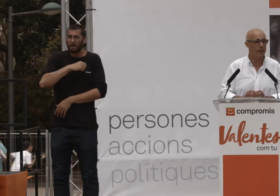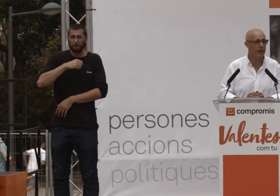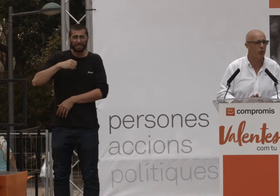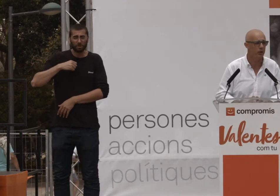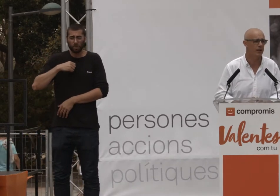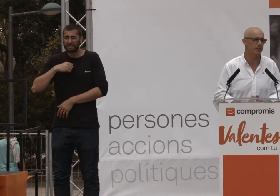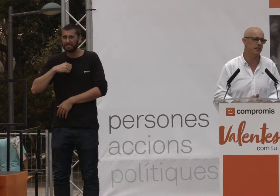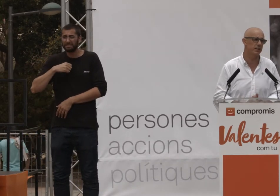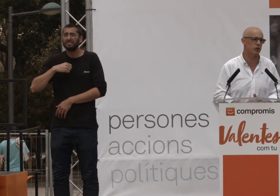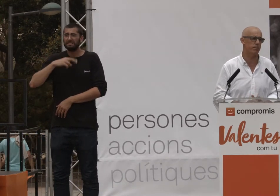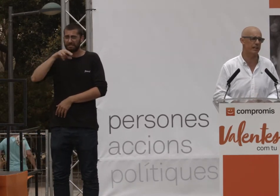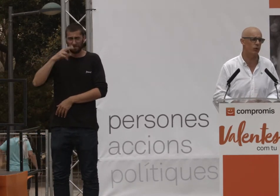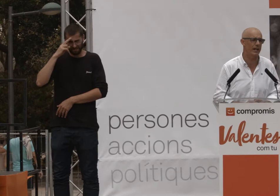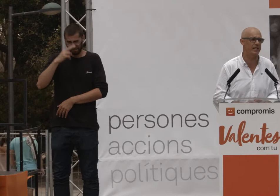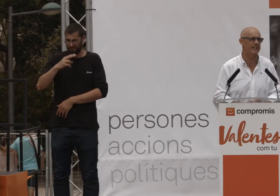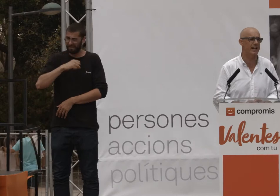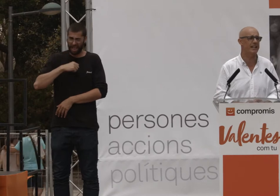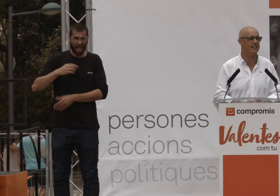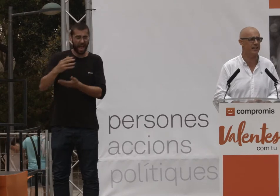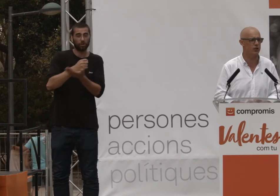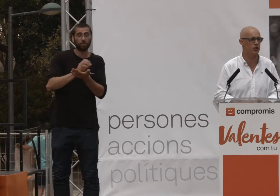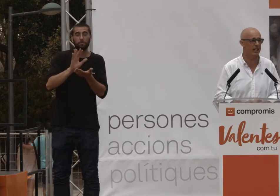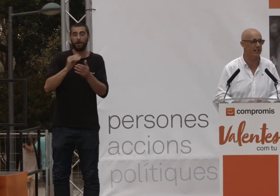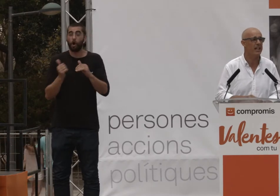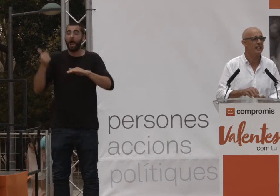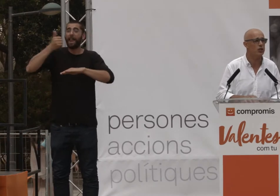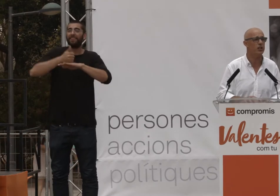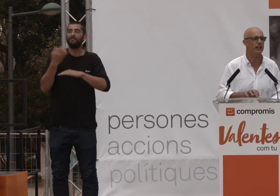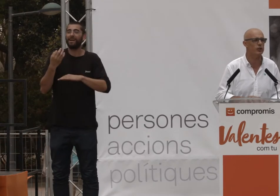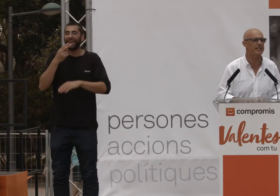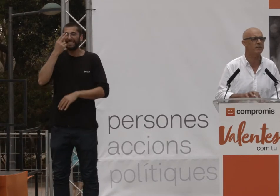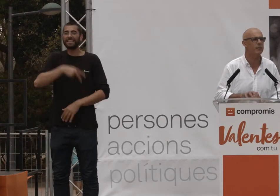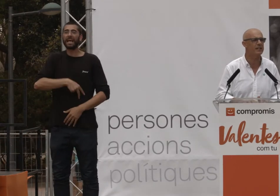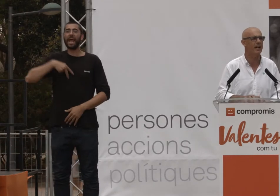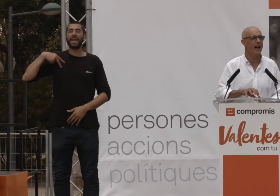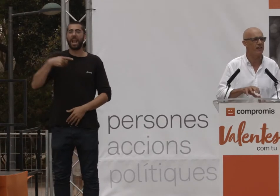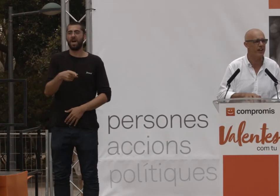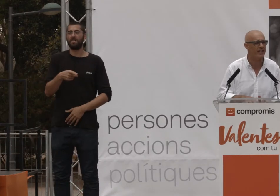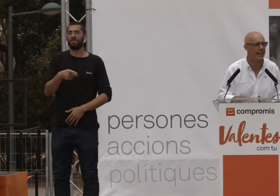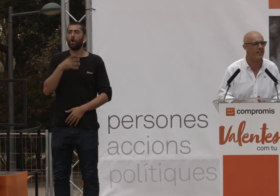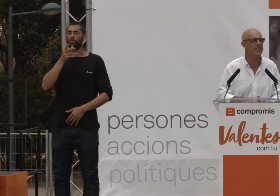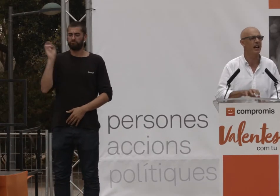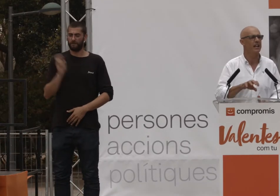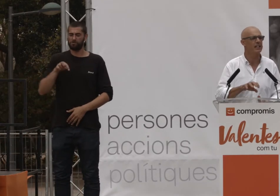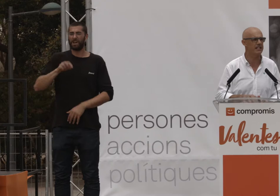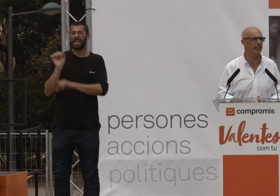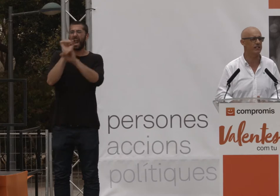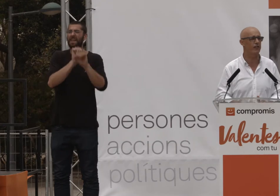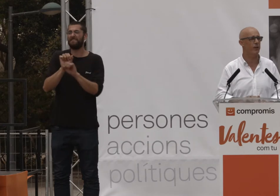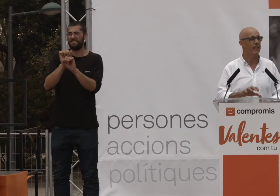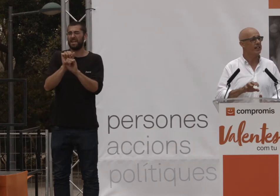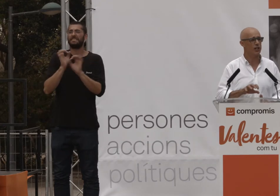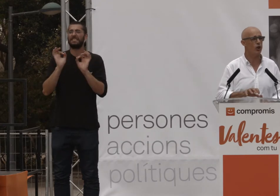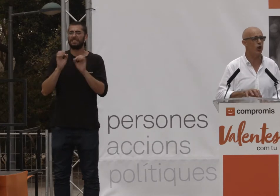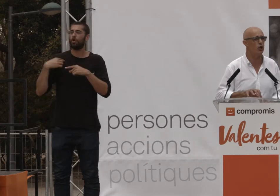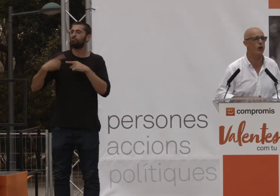que per damunt dels interessos particulars estan els interessos generals. I això és el que nosaltres hem de vindre a defendre cada dia i és el que estem